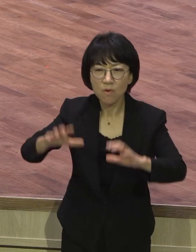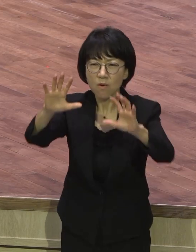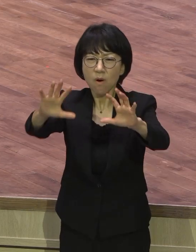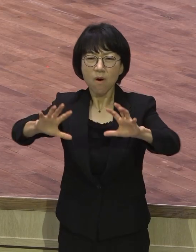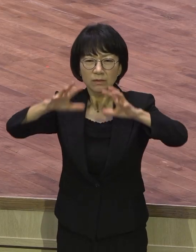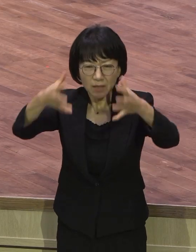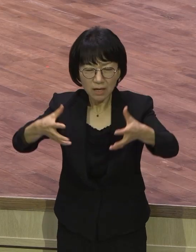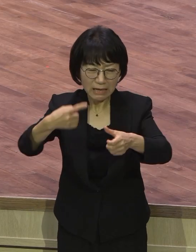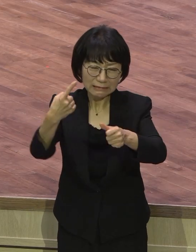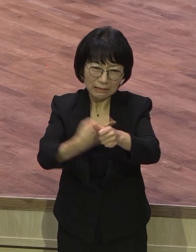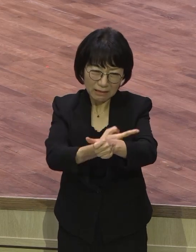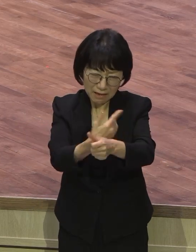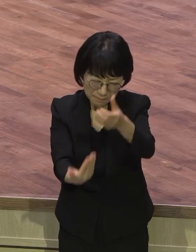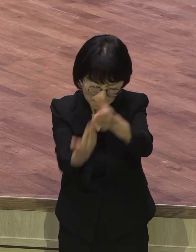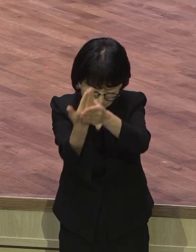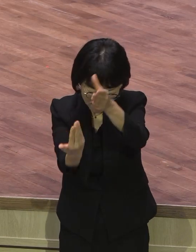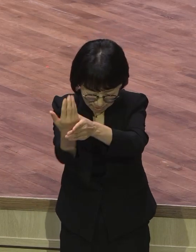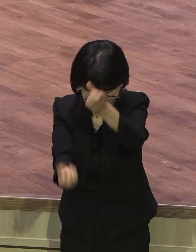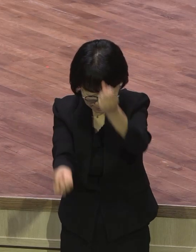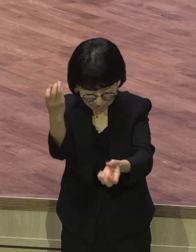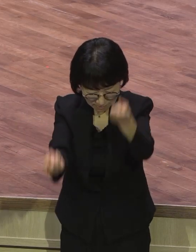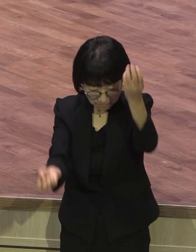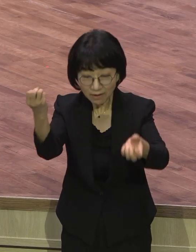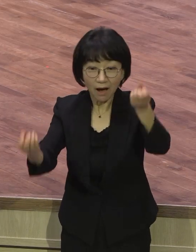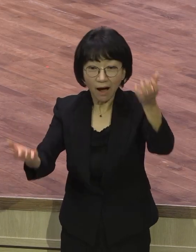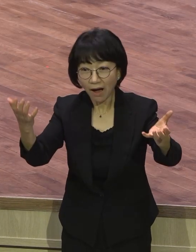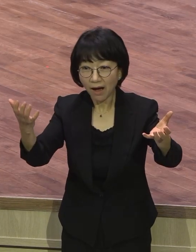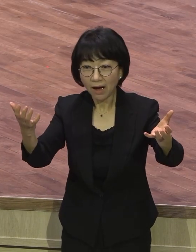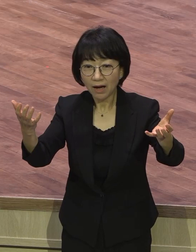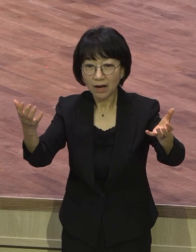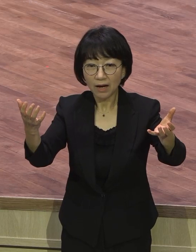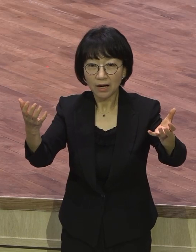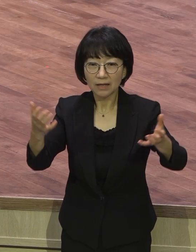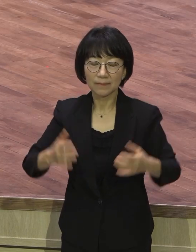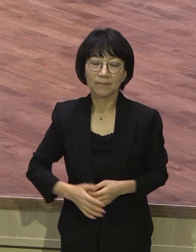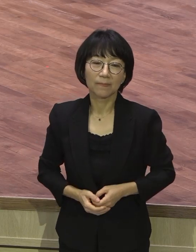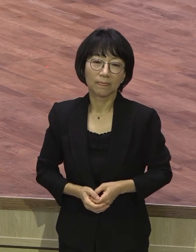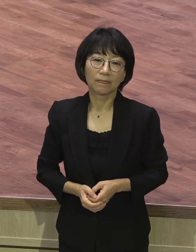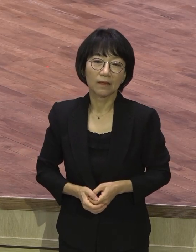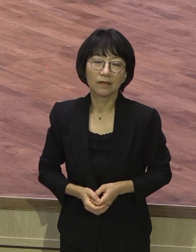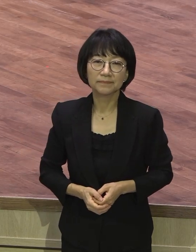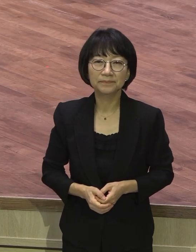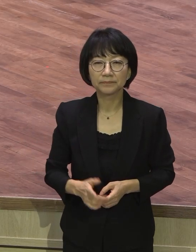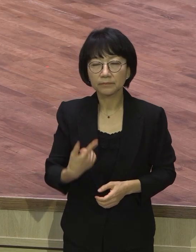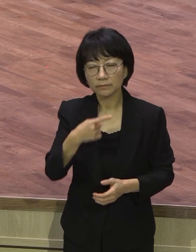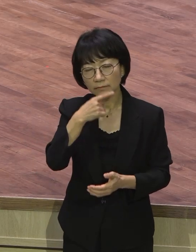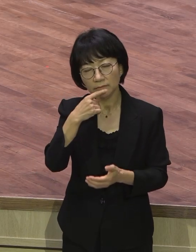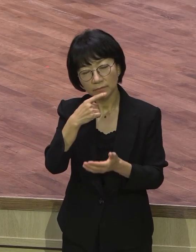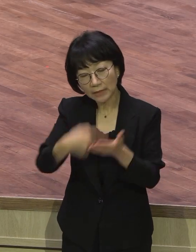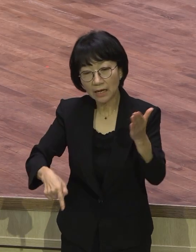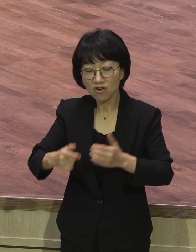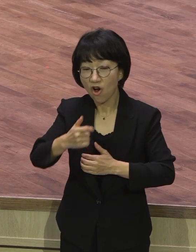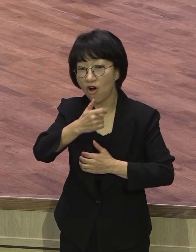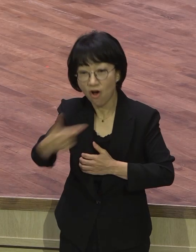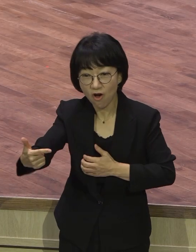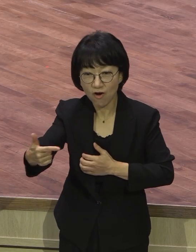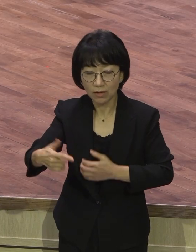자연재해가 지금 심각하게 그렇게 끊임없이 일어나서 지금 큰 피해를 주고 있어요.